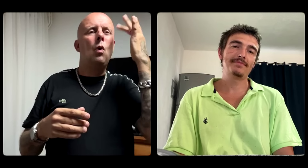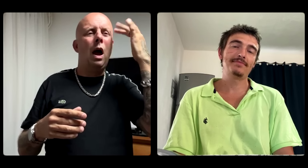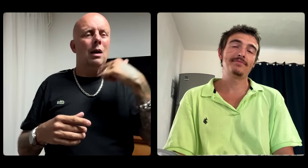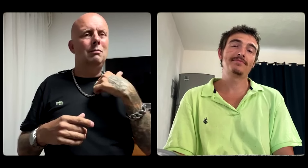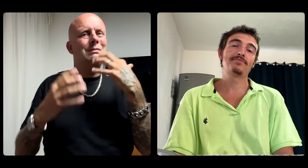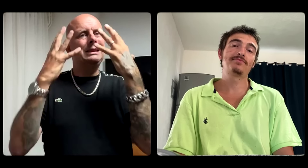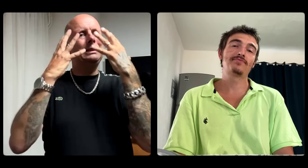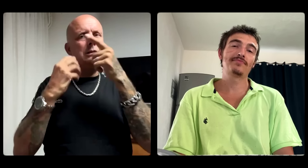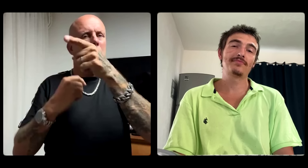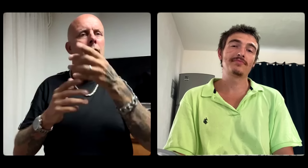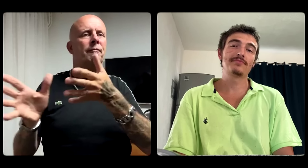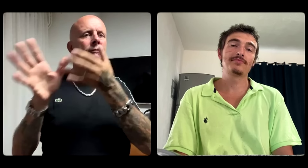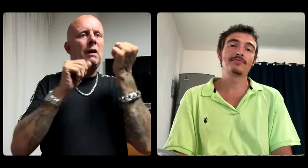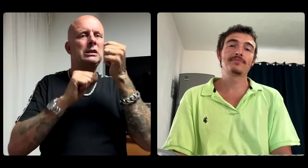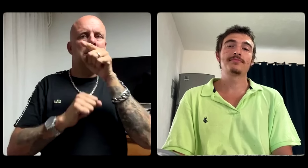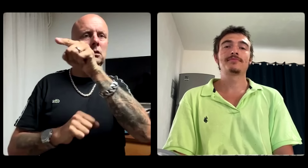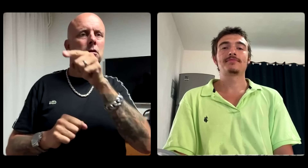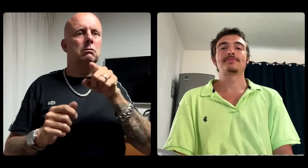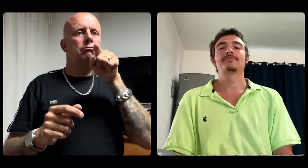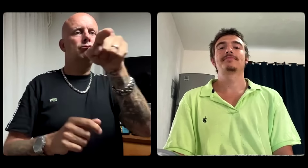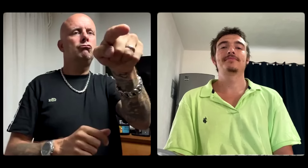En mijn wenkbrauwen.